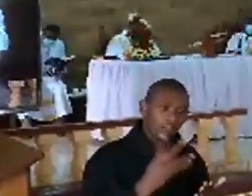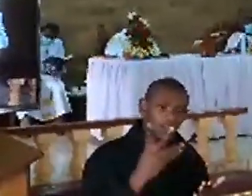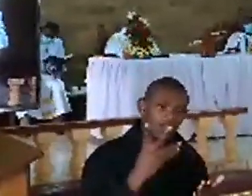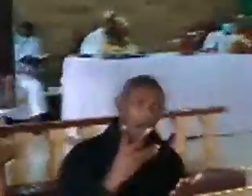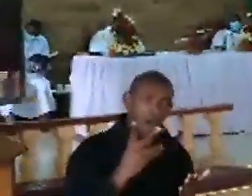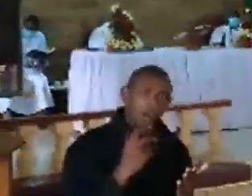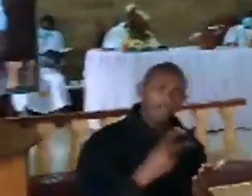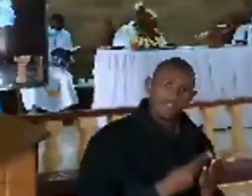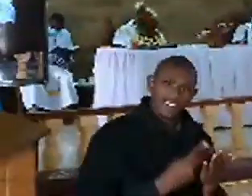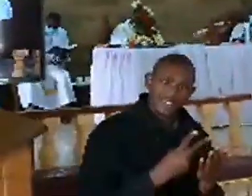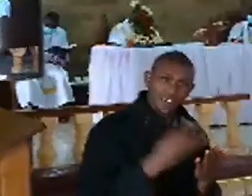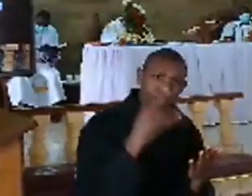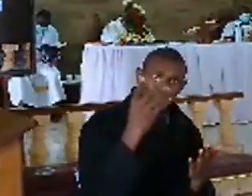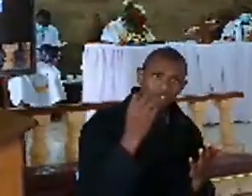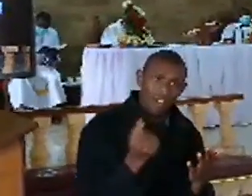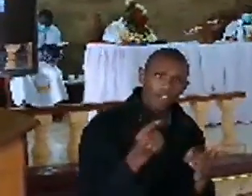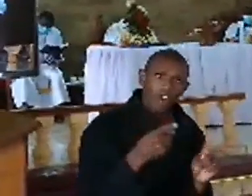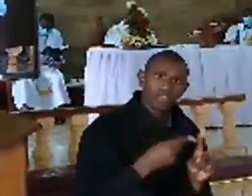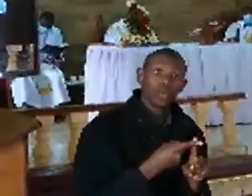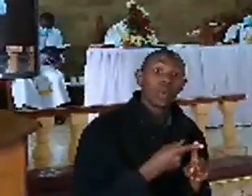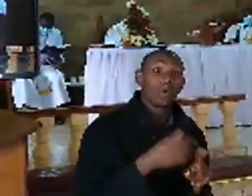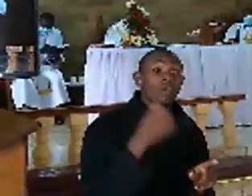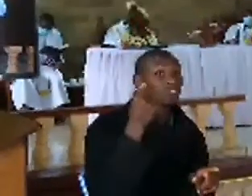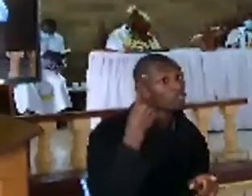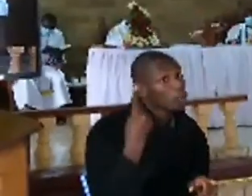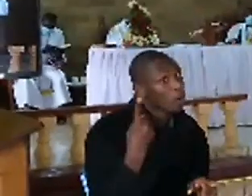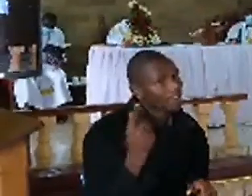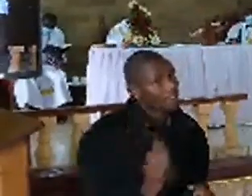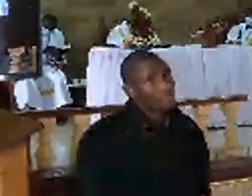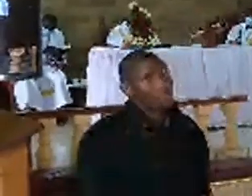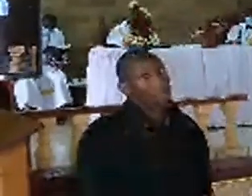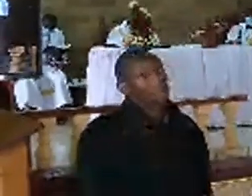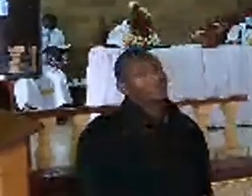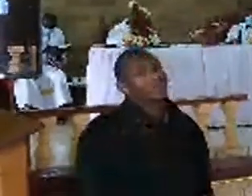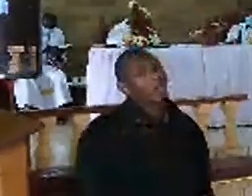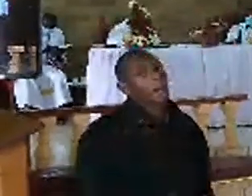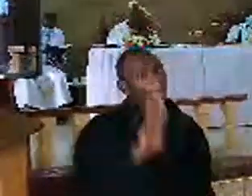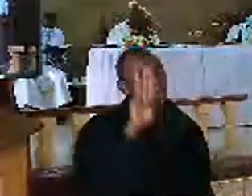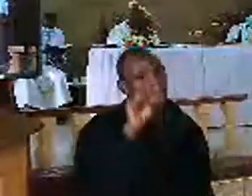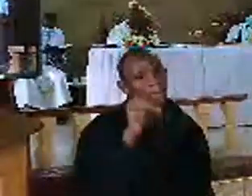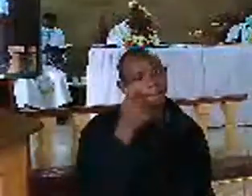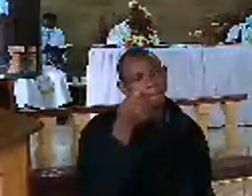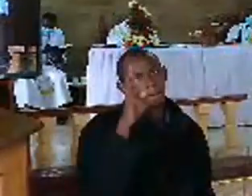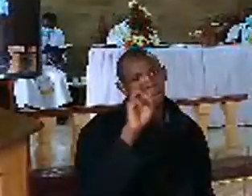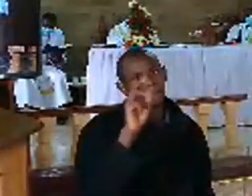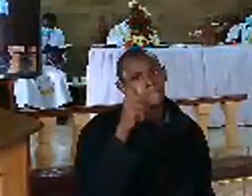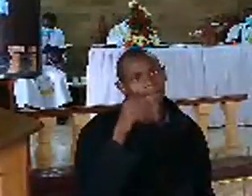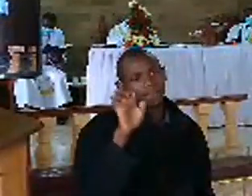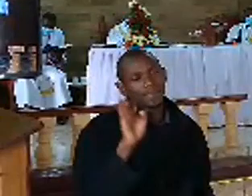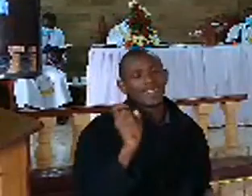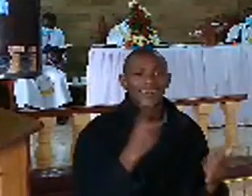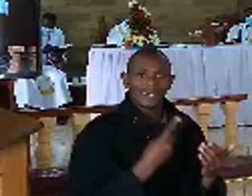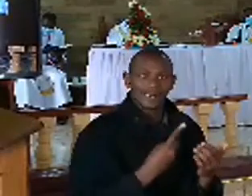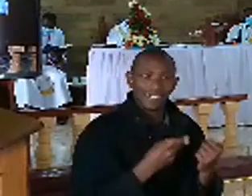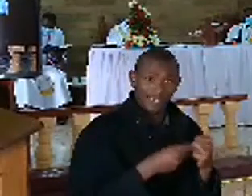51 muthure Mariko kuma 45 nginya